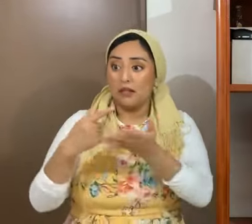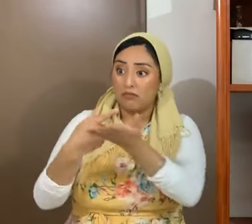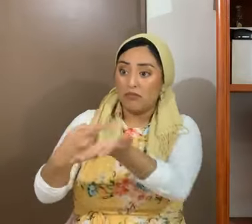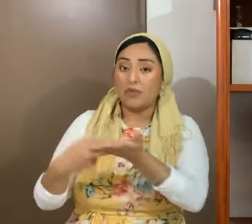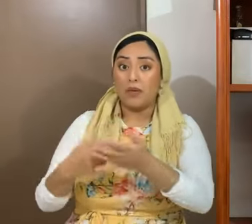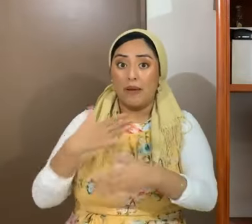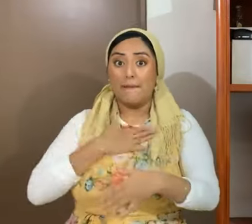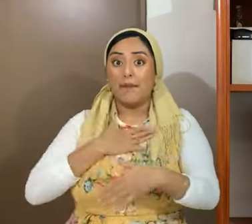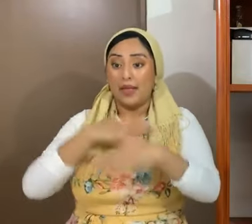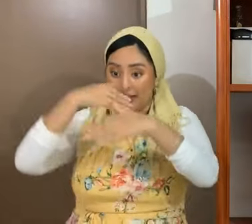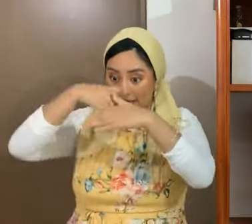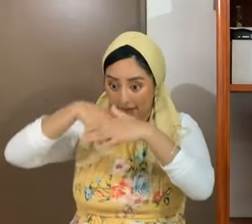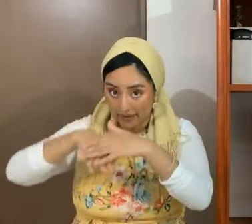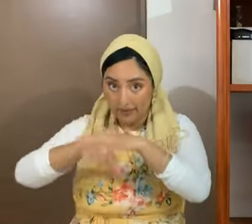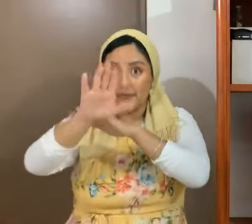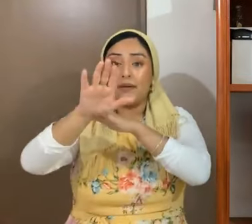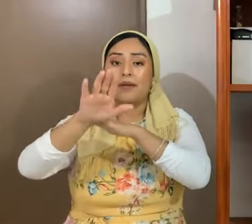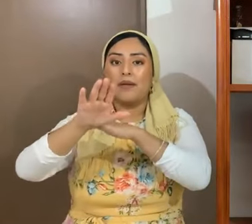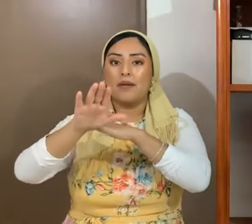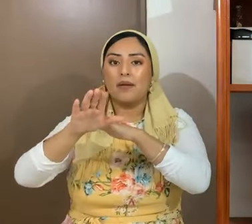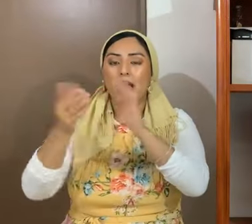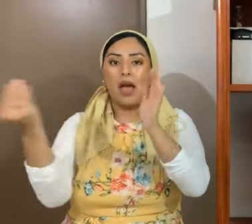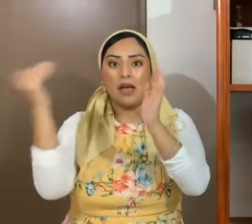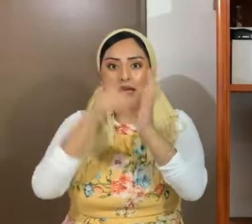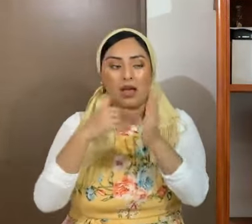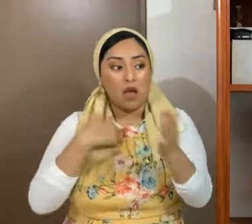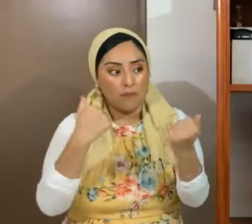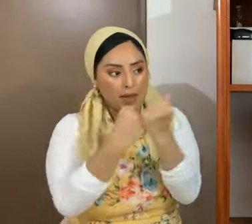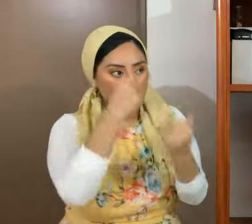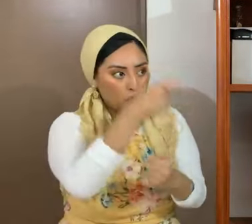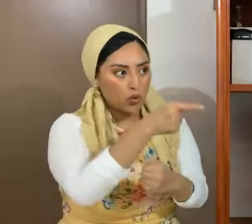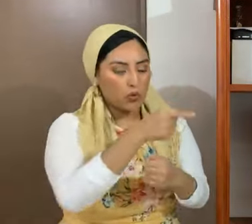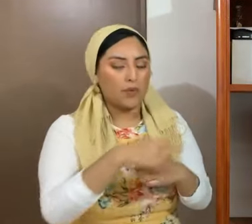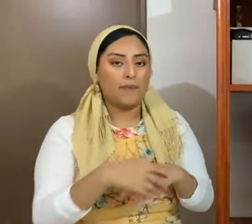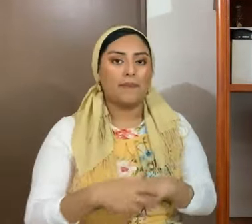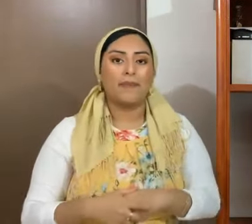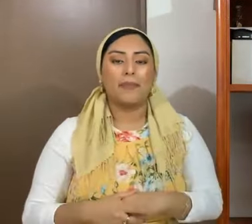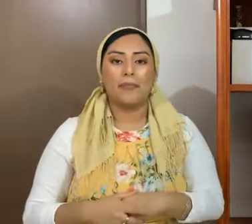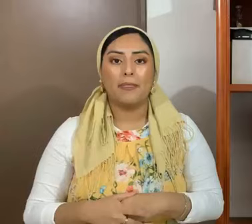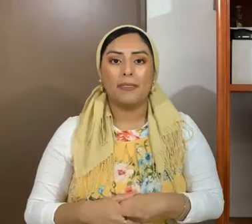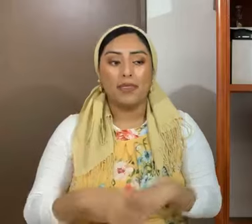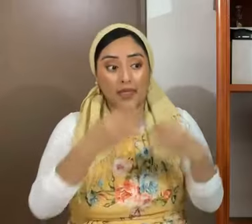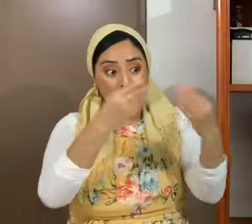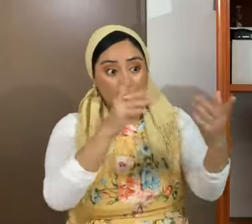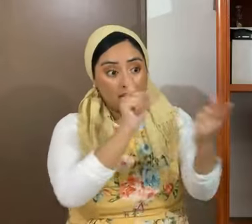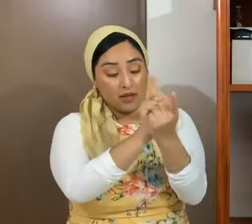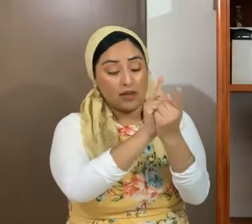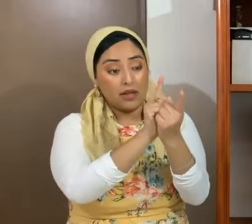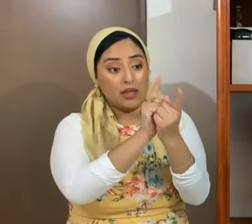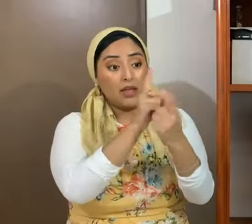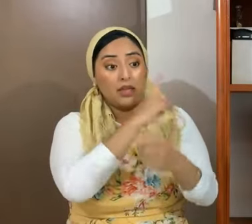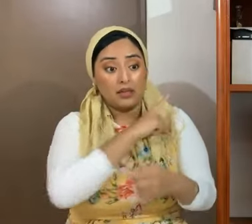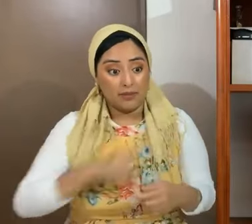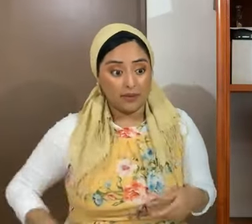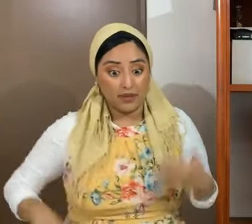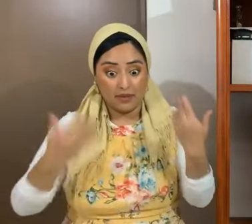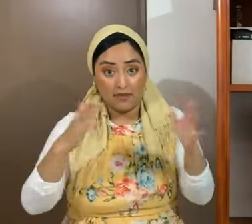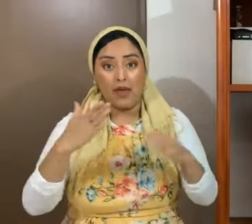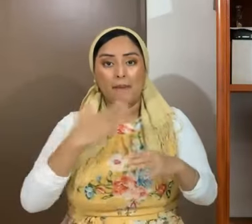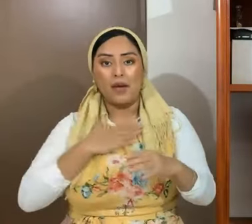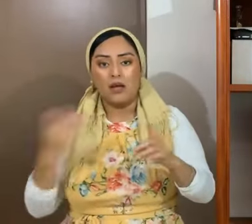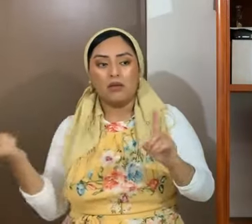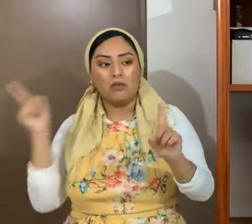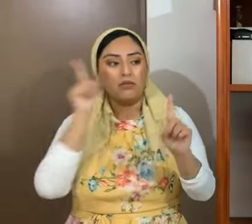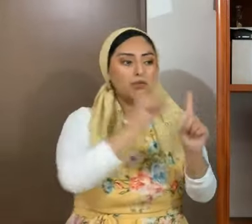con el rey, yo entraré tras ti y reafirmaré tus razones. Es decir, Natán le dijo a Betsabé, ve y habla con el rey David, después llegaré